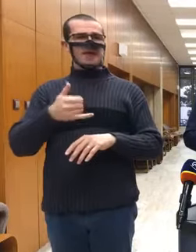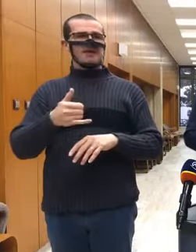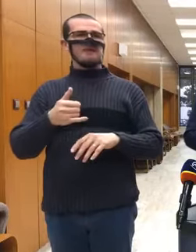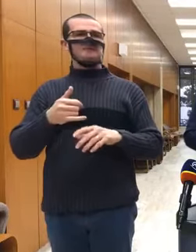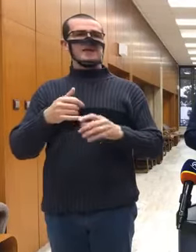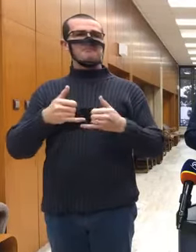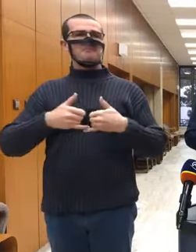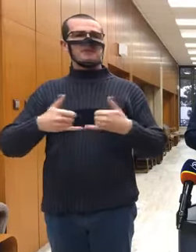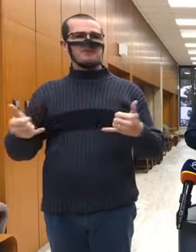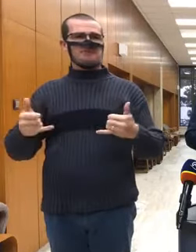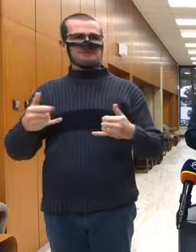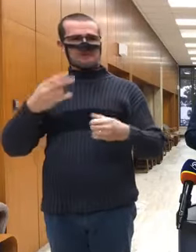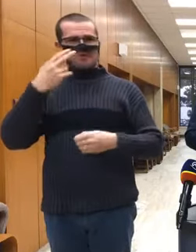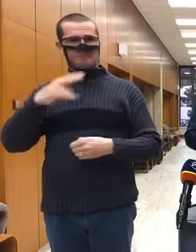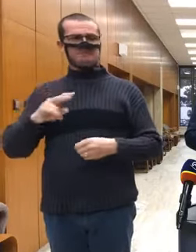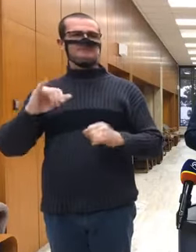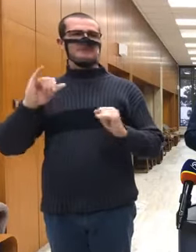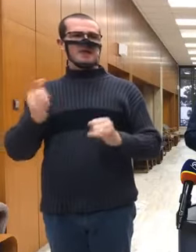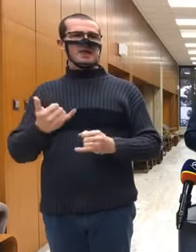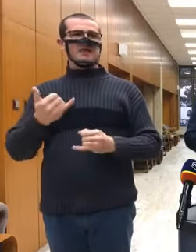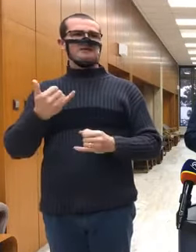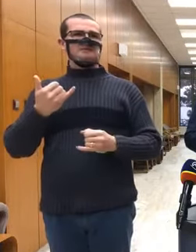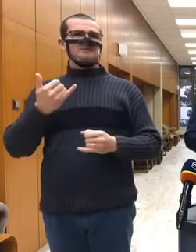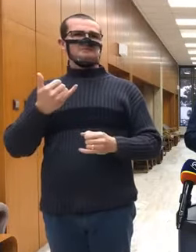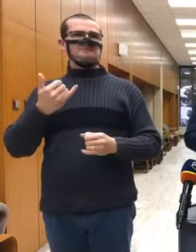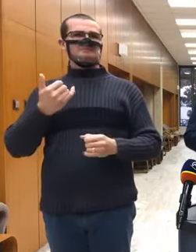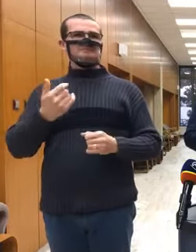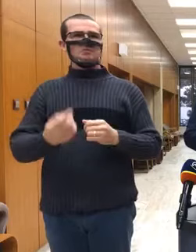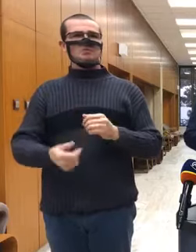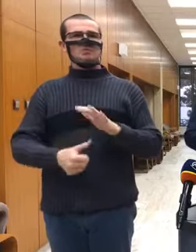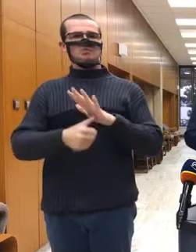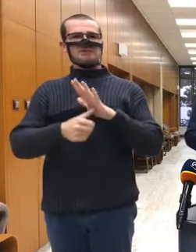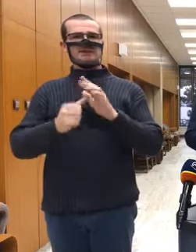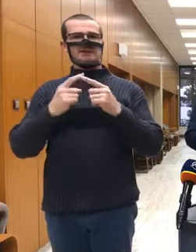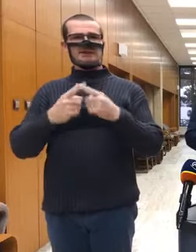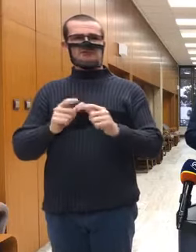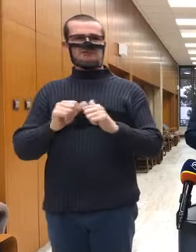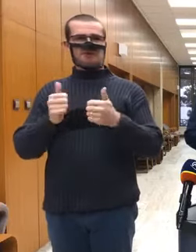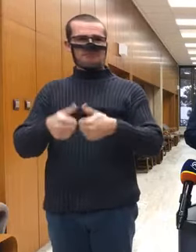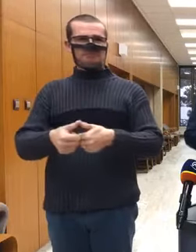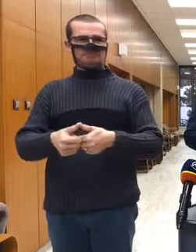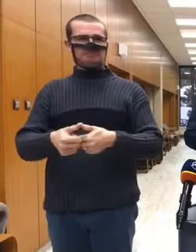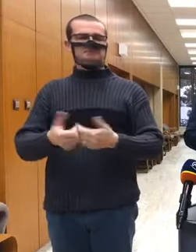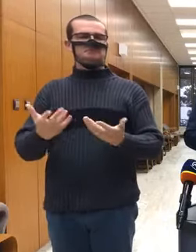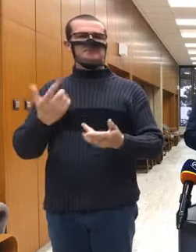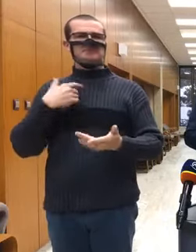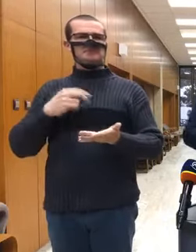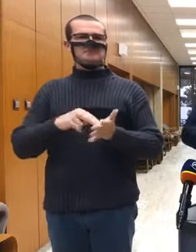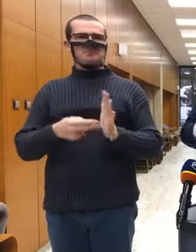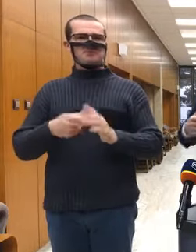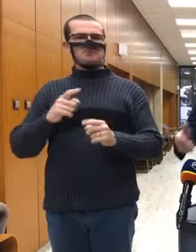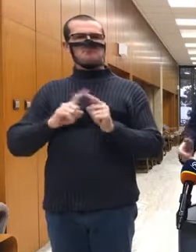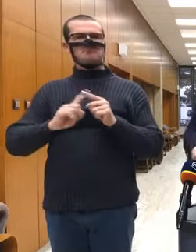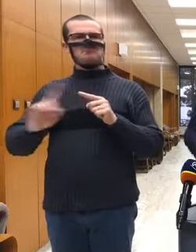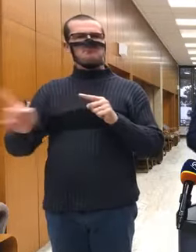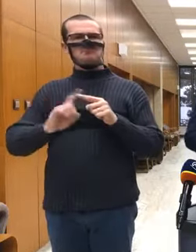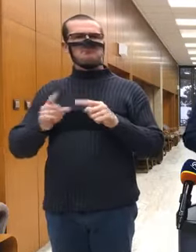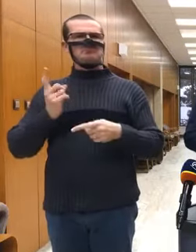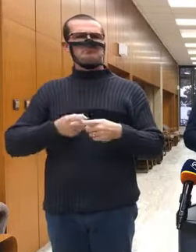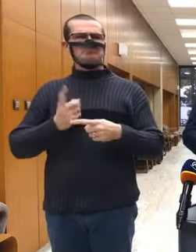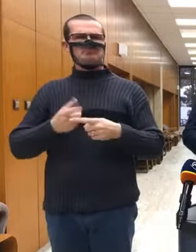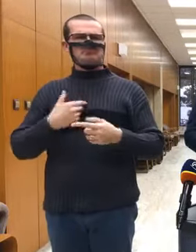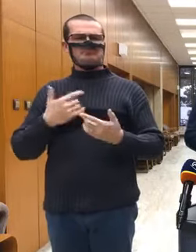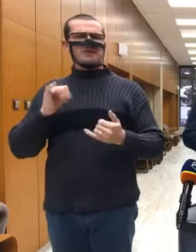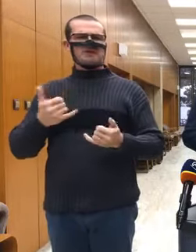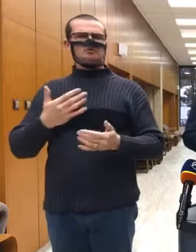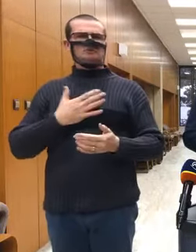pandemickej komisii, aj na ústrednom krízovom štábe. Čiže neplánujem tam chodiť pravidelne, mám ešte